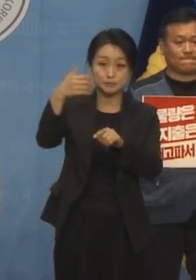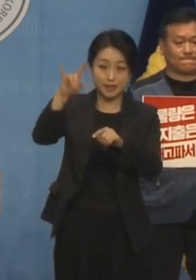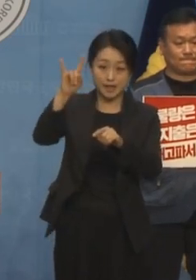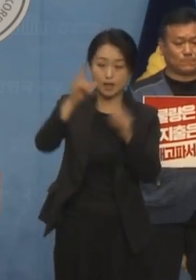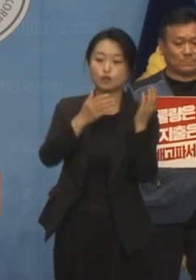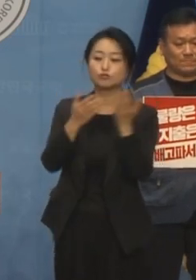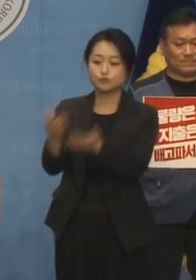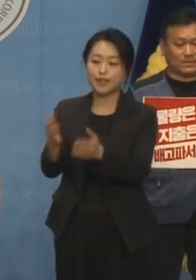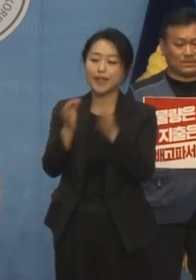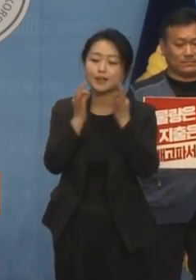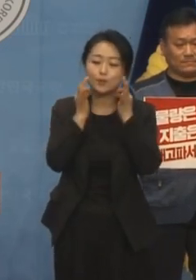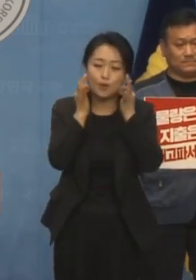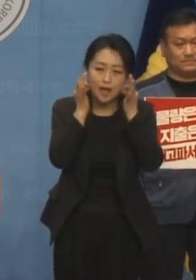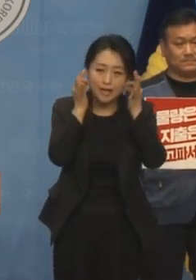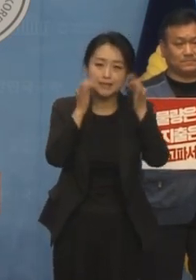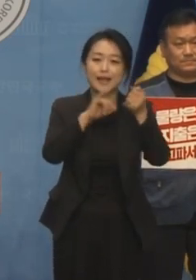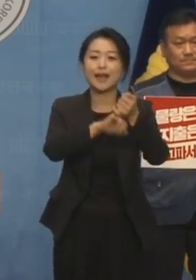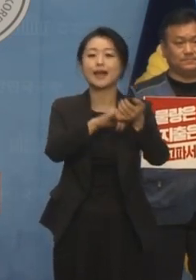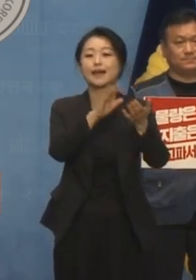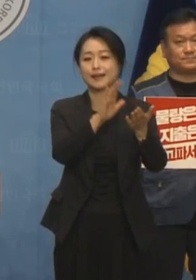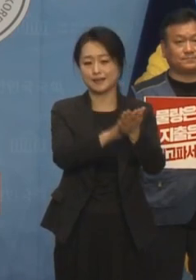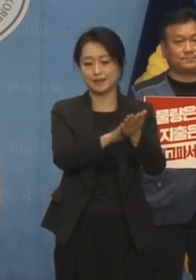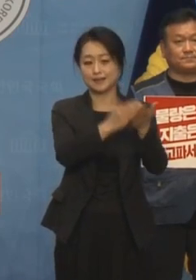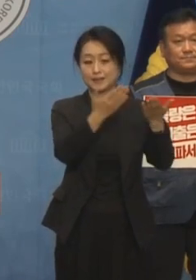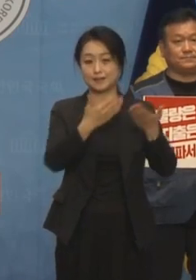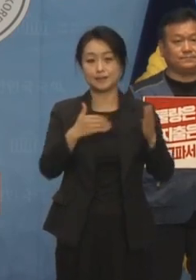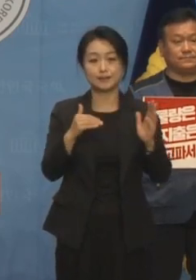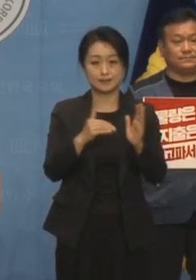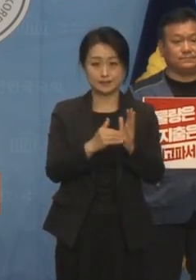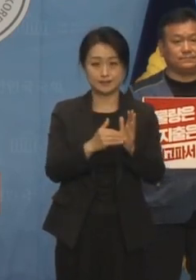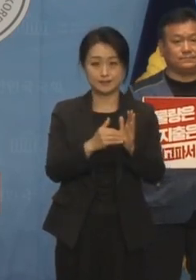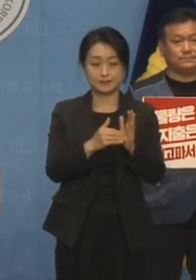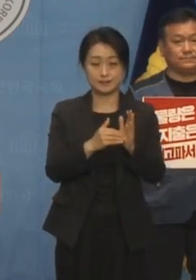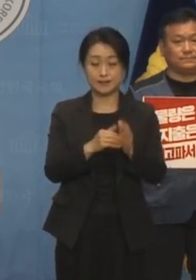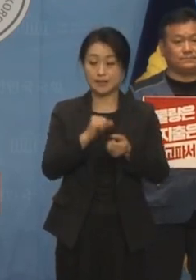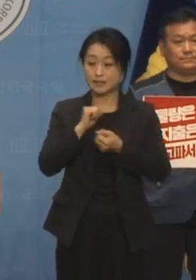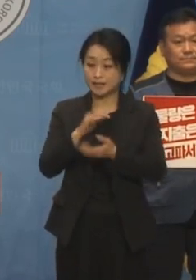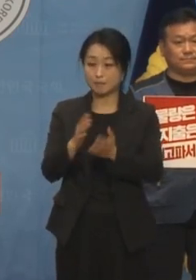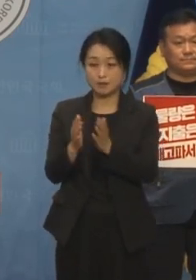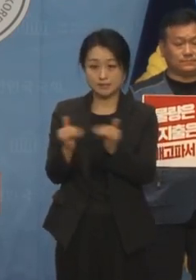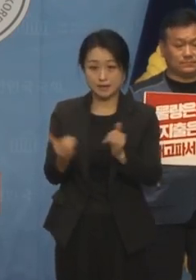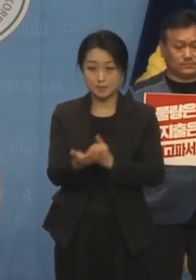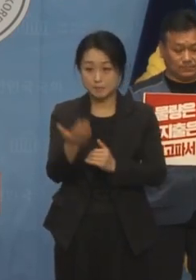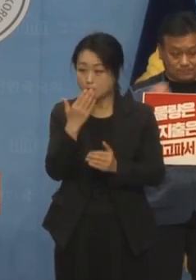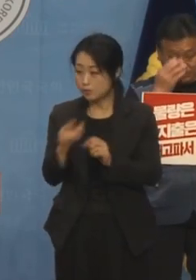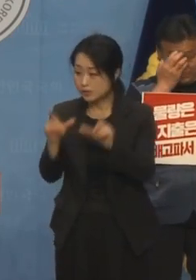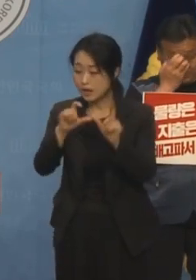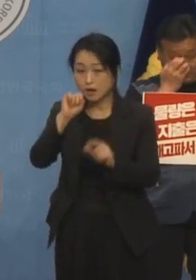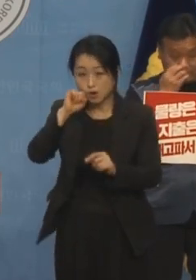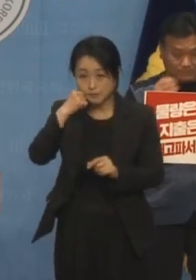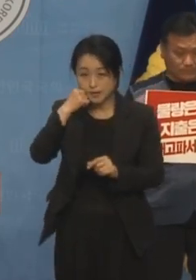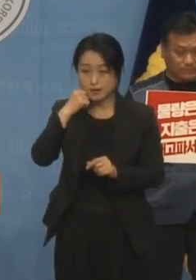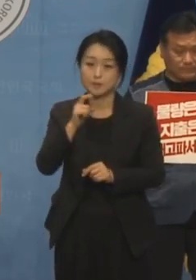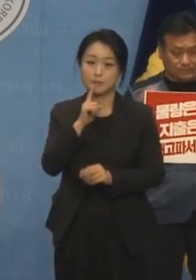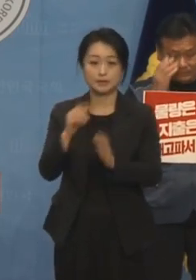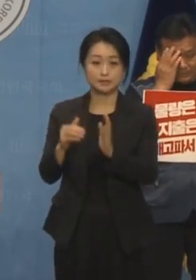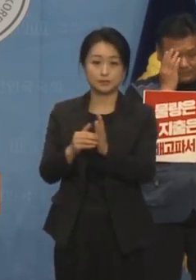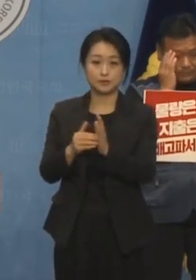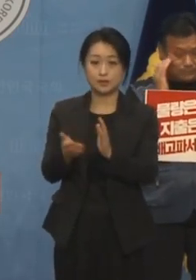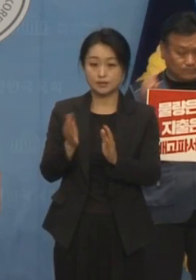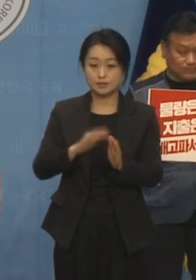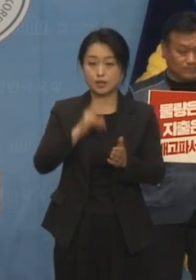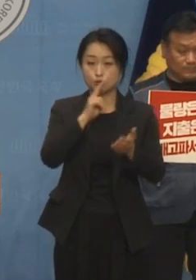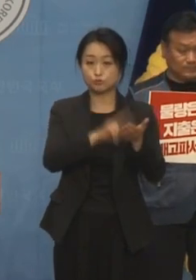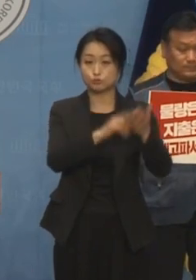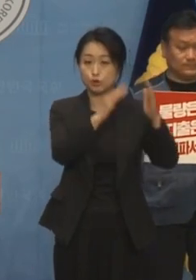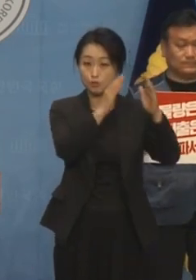위해 노력한다는 약속을 하기도 했습니다. 택배 종사자들은 생계가 어렵다 하소연하는데